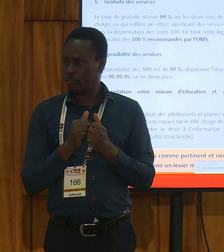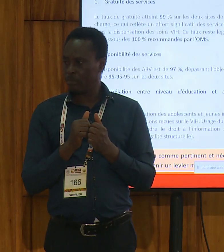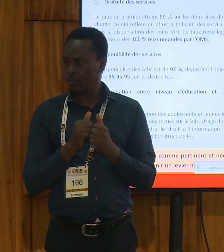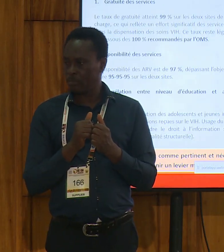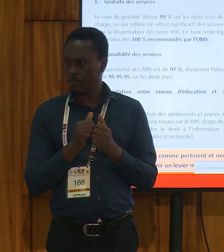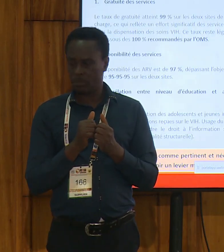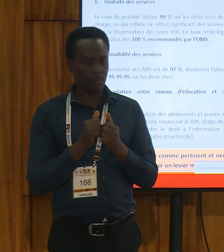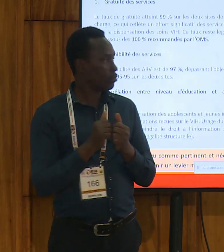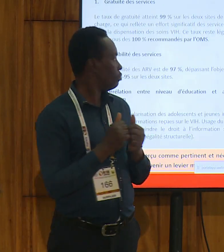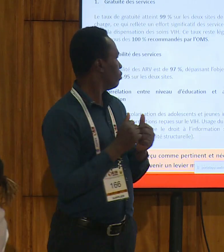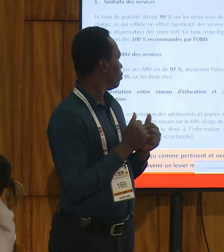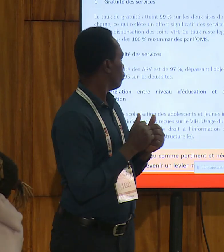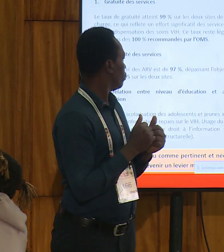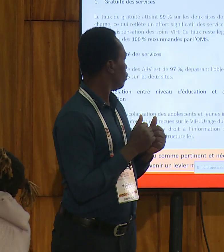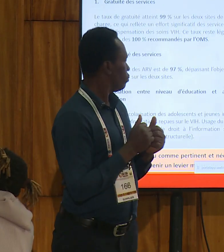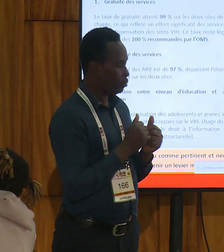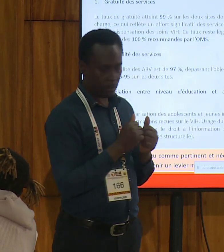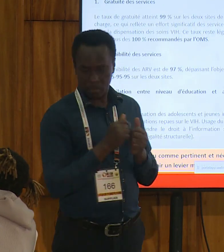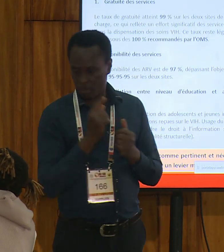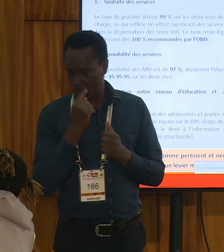La difficulté.